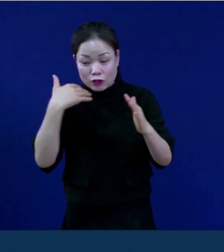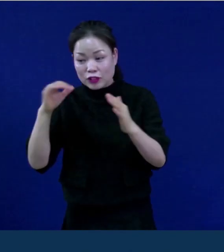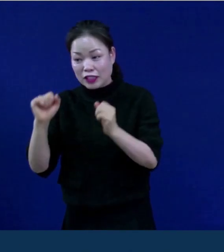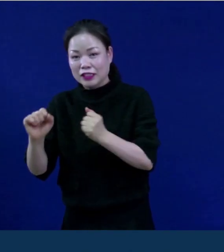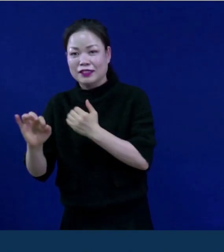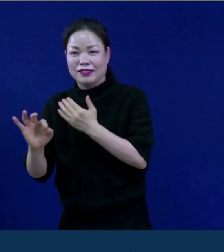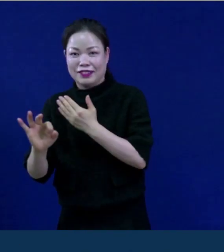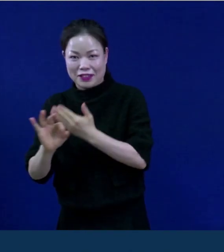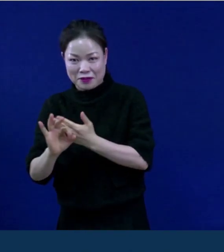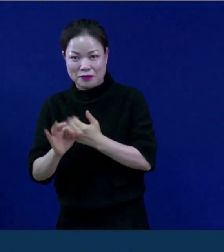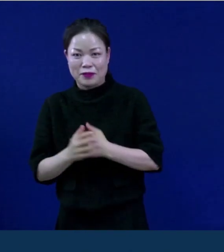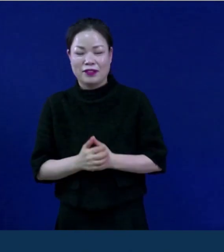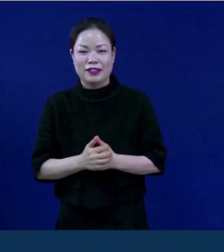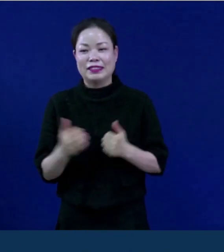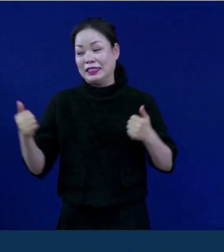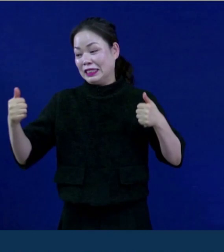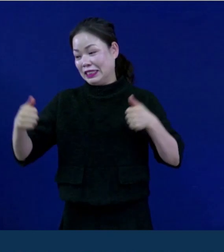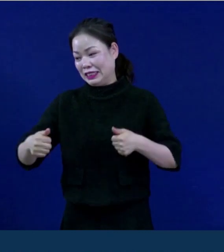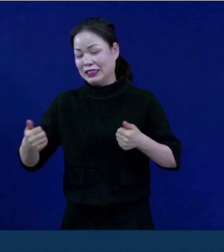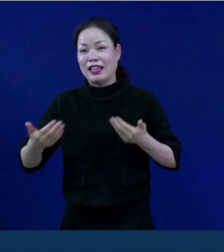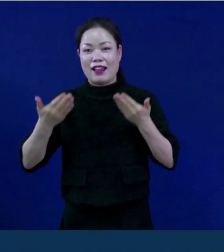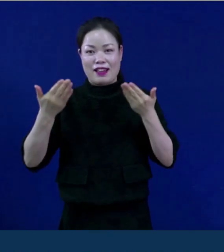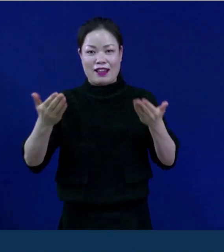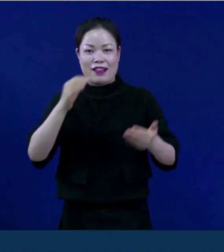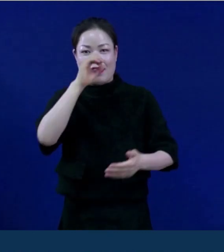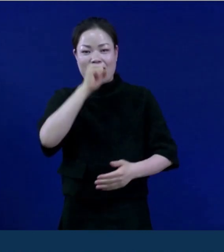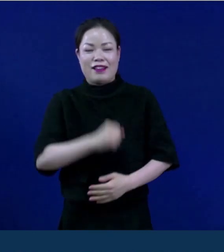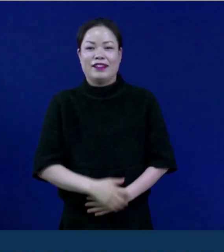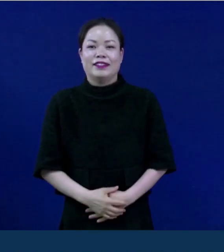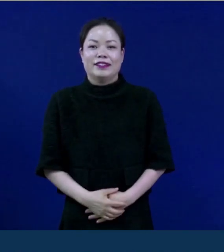계시다면 인사 나눠 주시길 바랍니다.